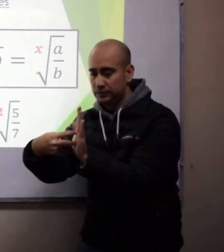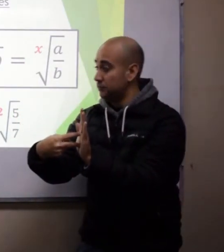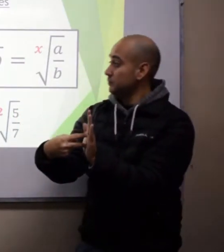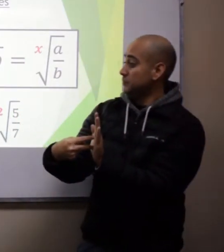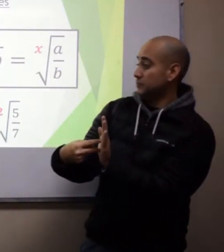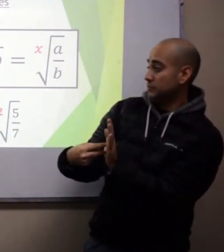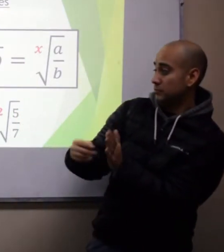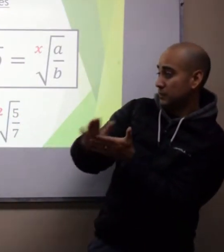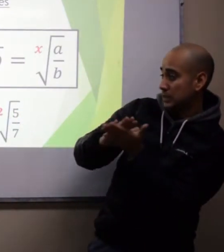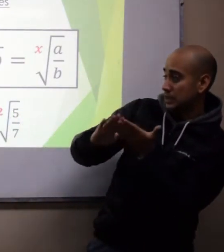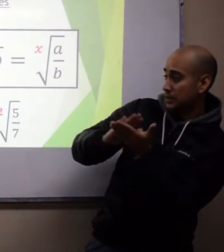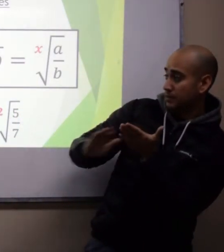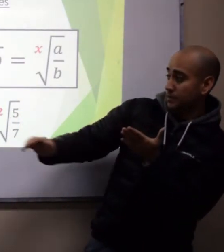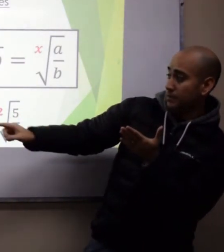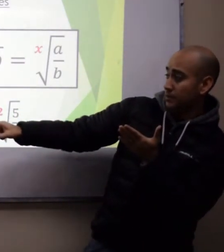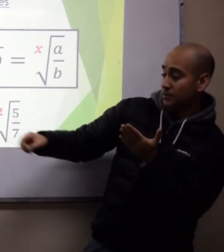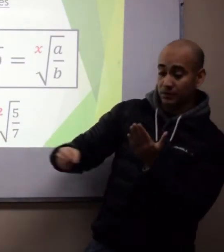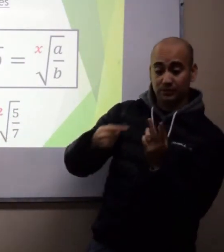Un ejemplo,